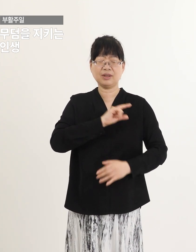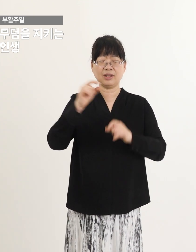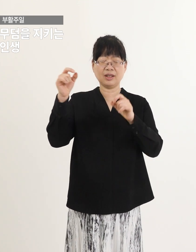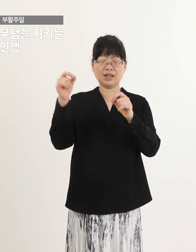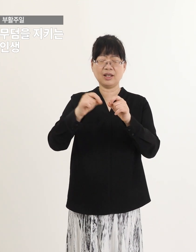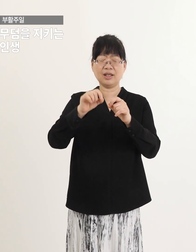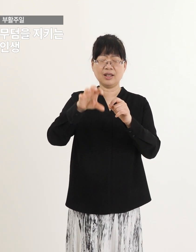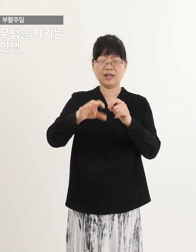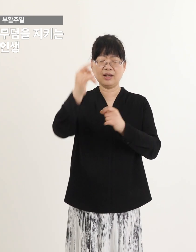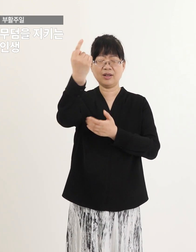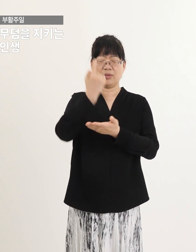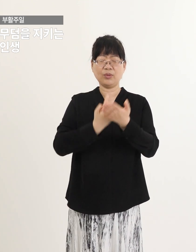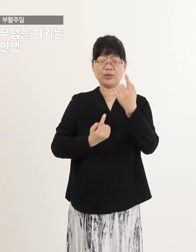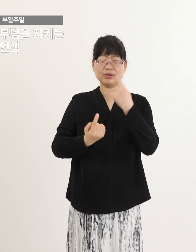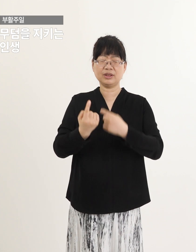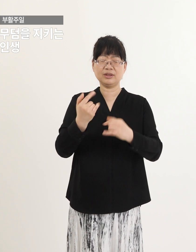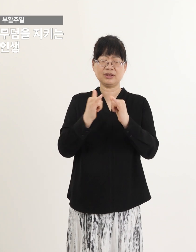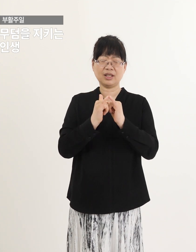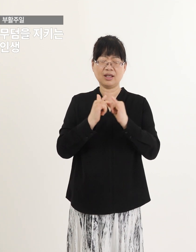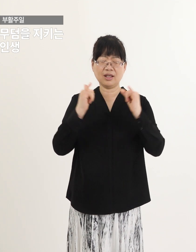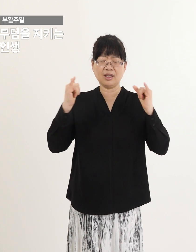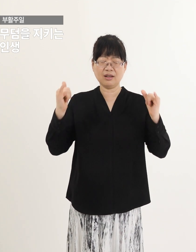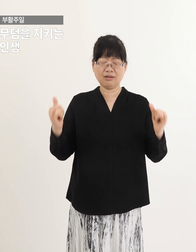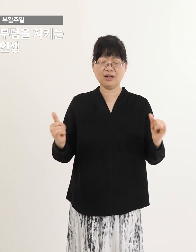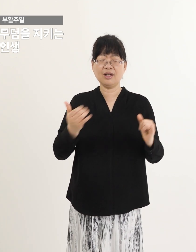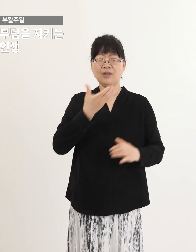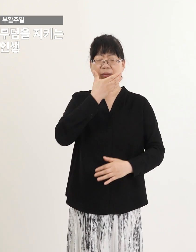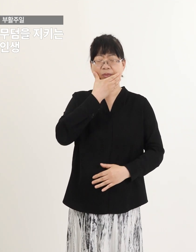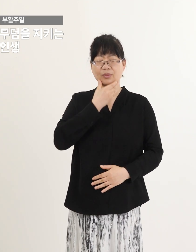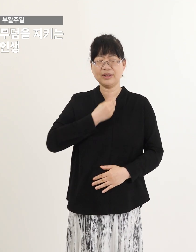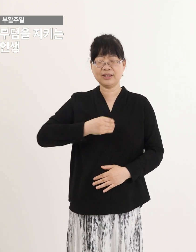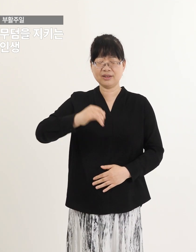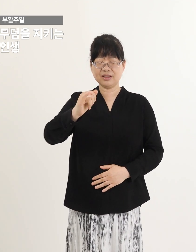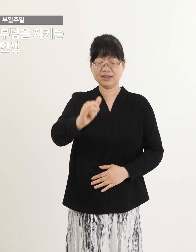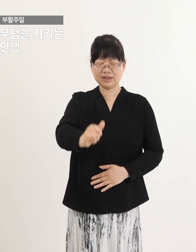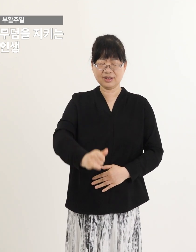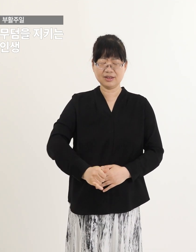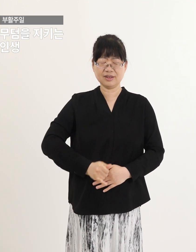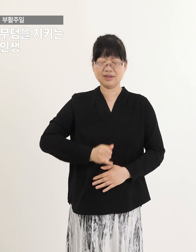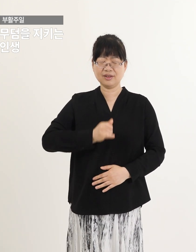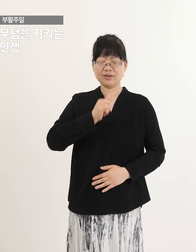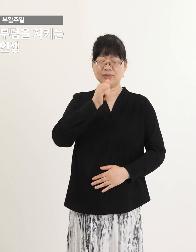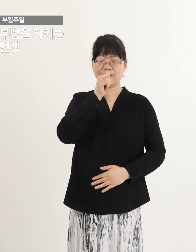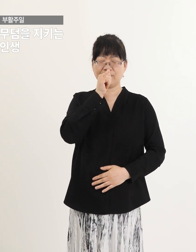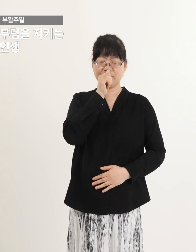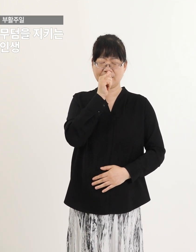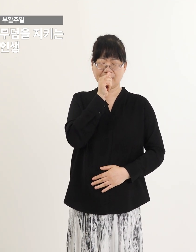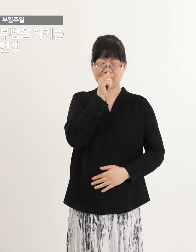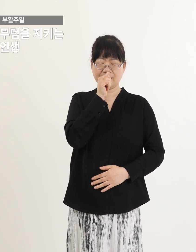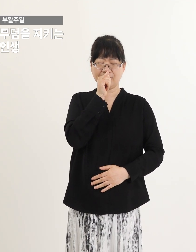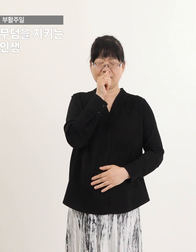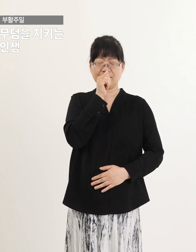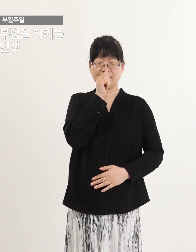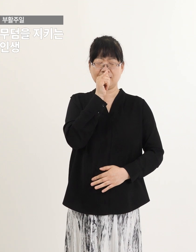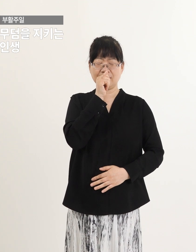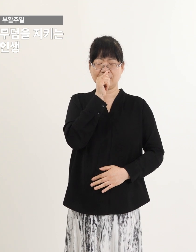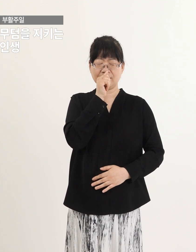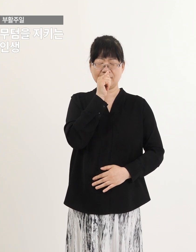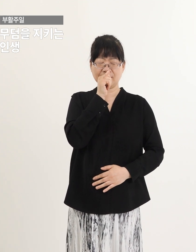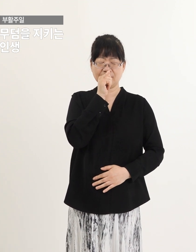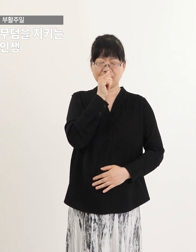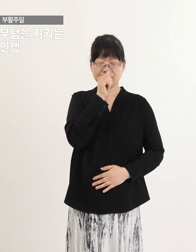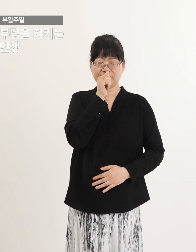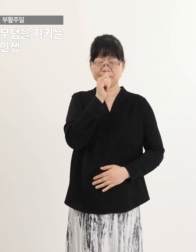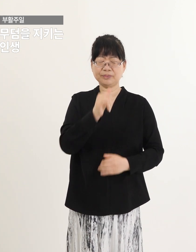앞에 나오는 자 복이 우리 후렴만 다시 한번 두